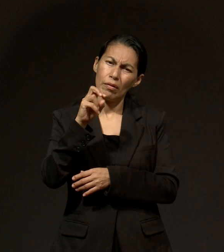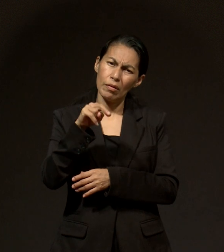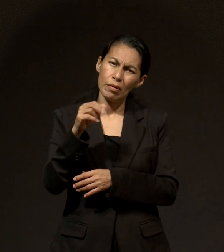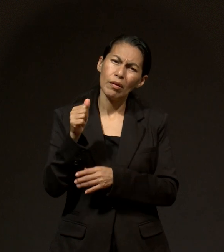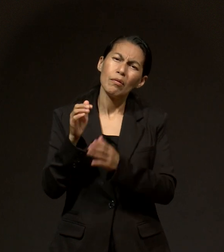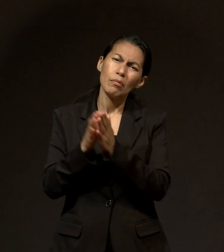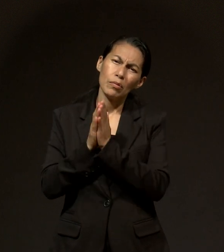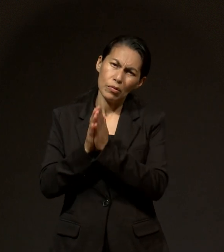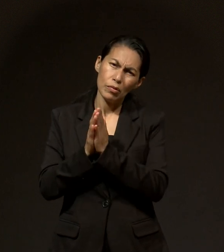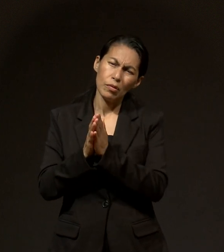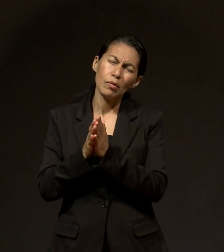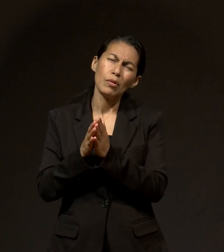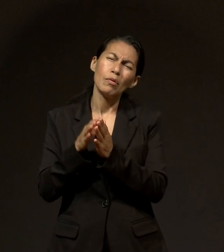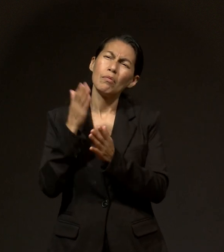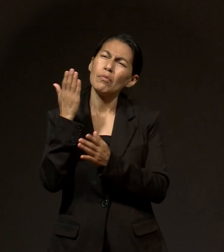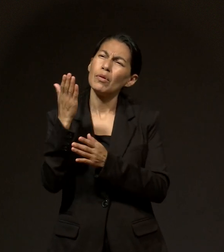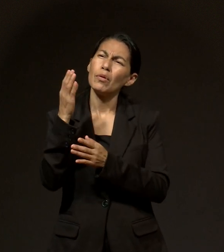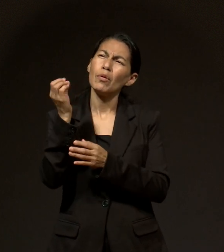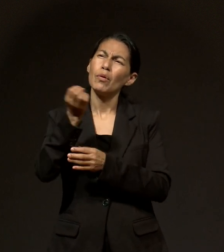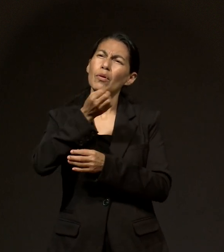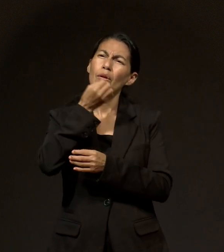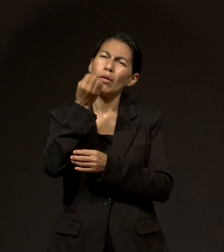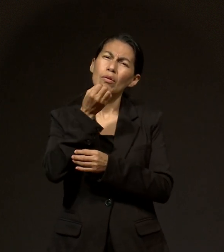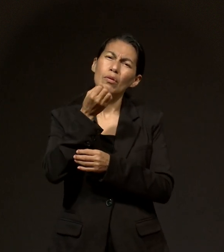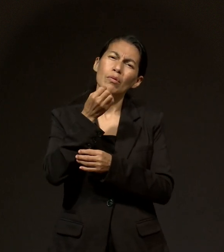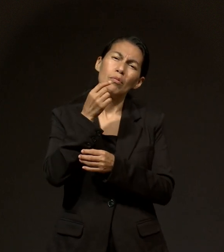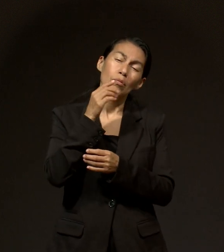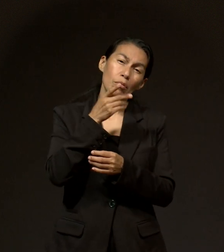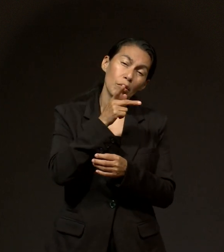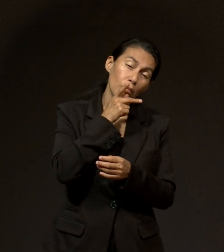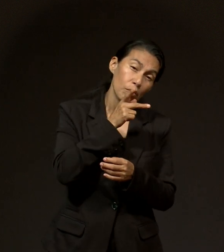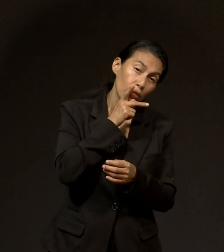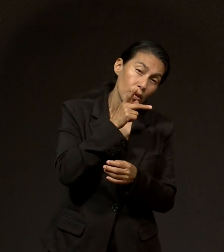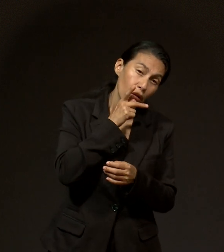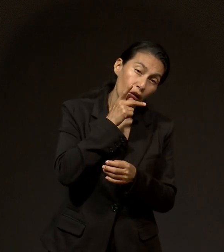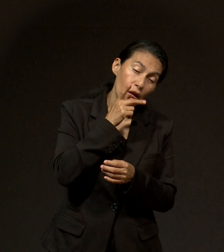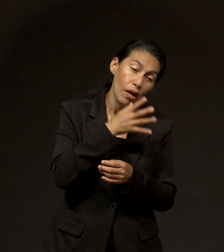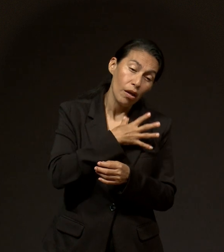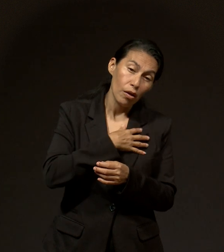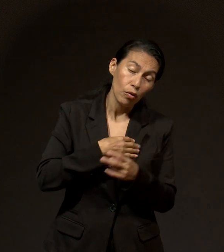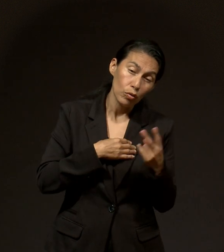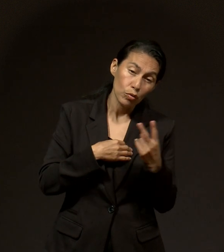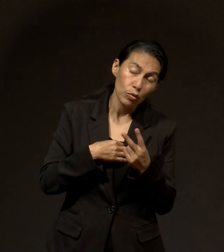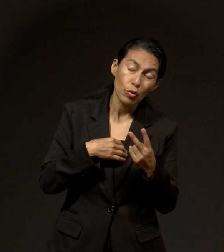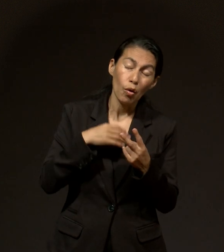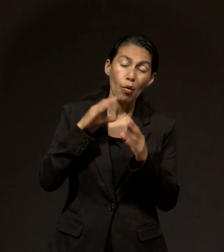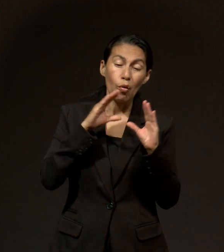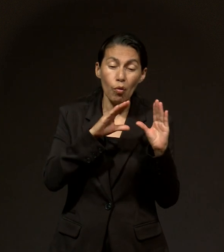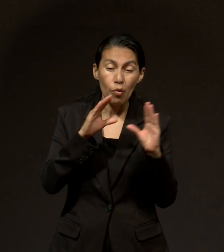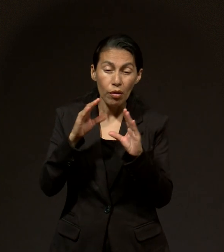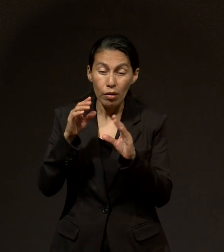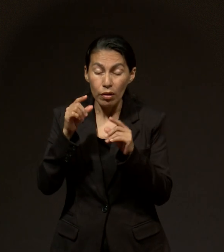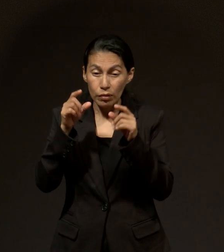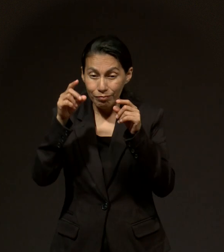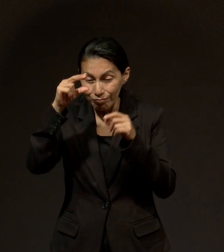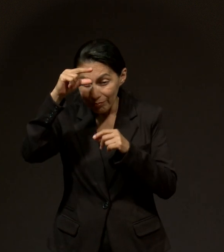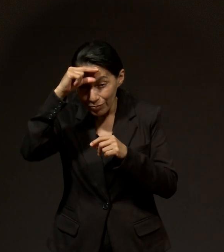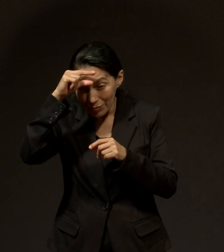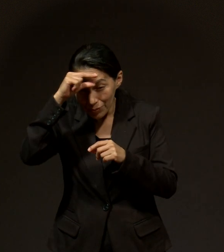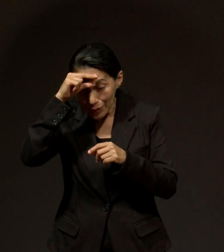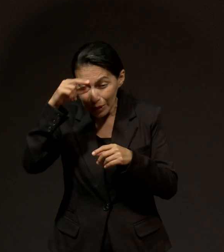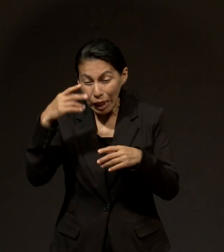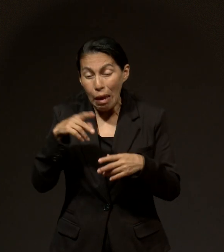Con amor y paciencia Ya que su mamita Duerme en Cristo Vamos a estar orando Por esta Por estos niños